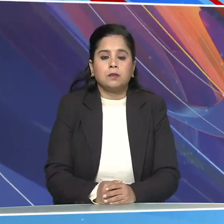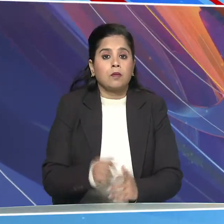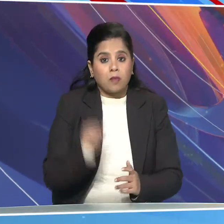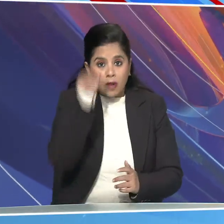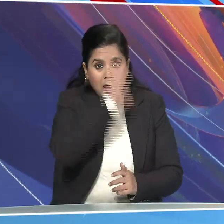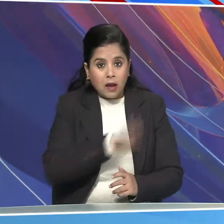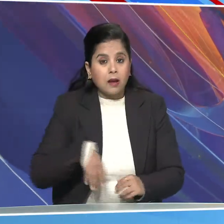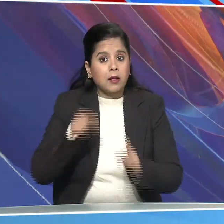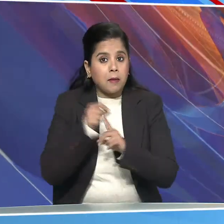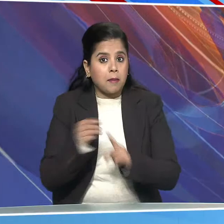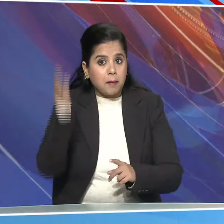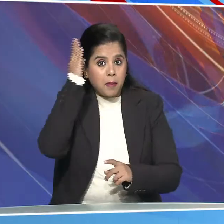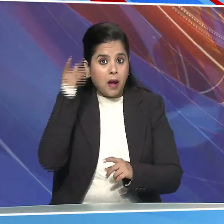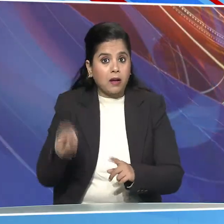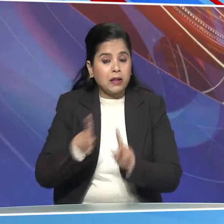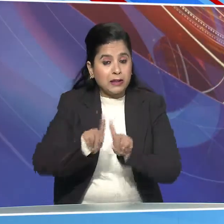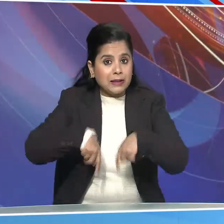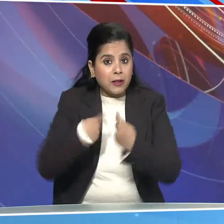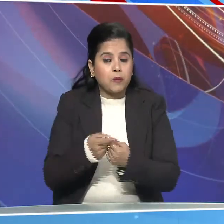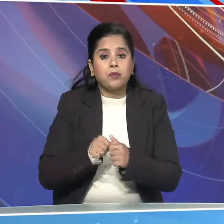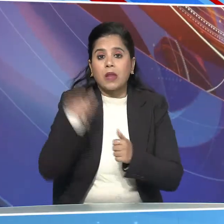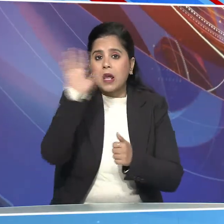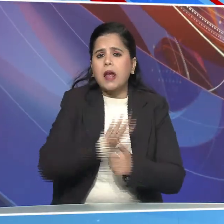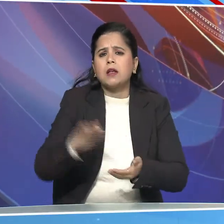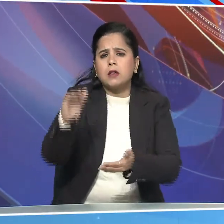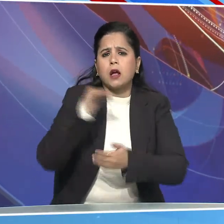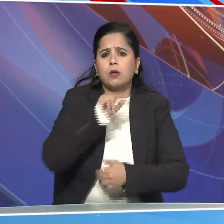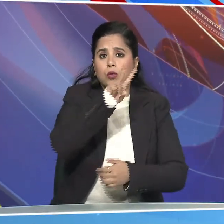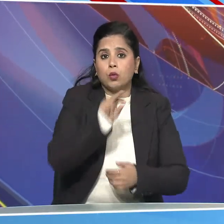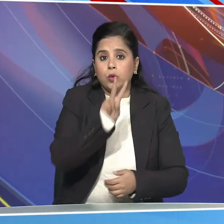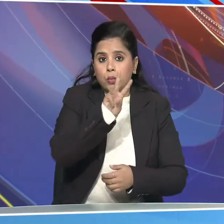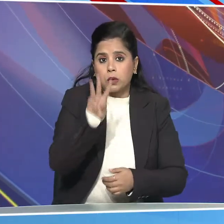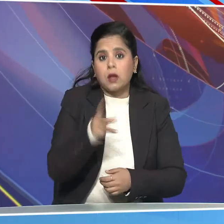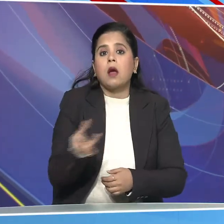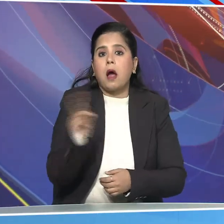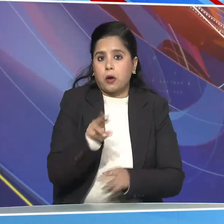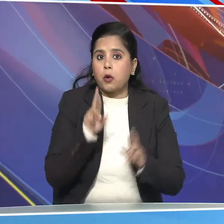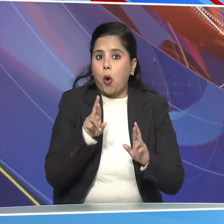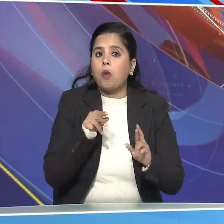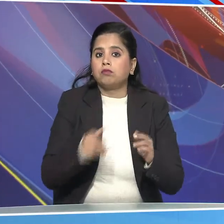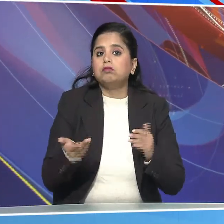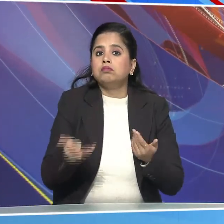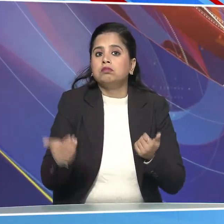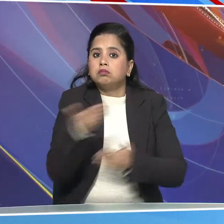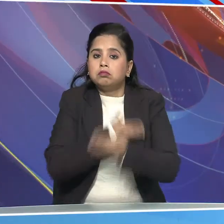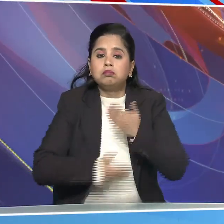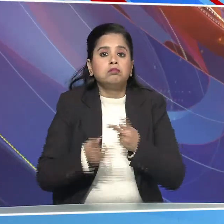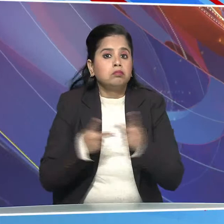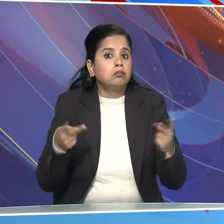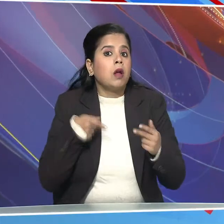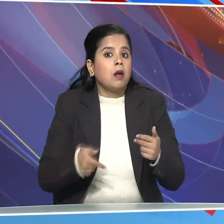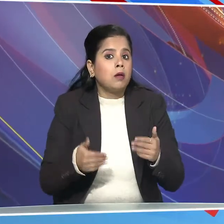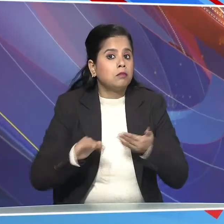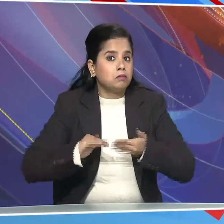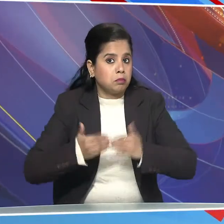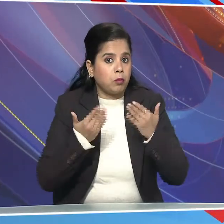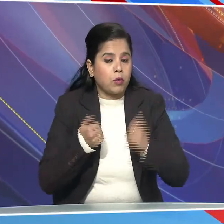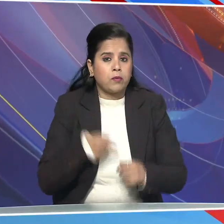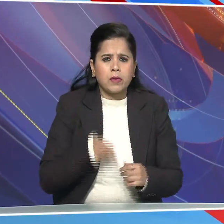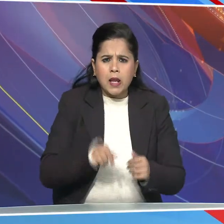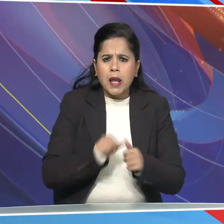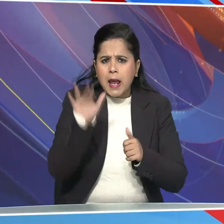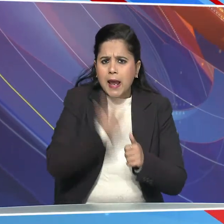भारत और पाकिस्तान की टाइम एशिया कप 2023 में एक बार फिर से आमने सामने होंगी दरअसल एशिया क्रिकेट